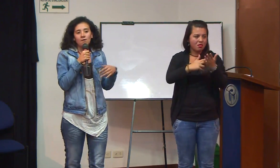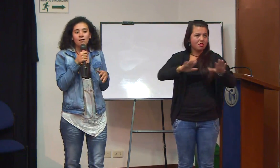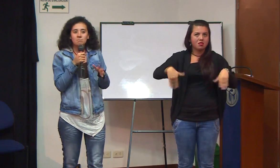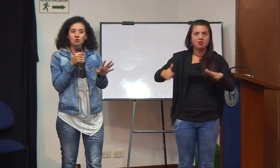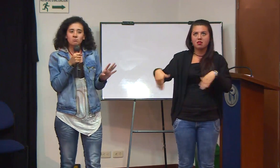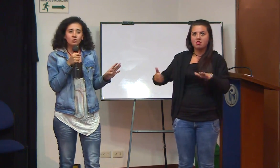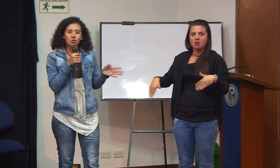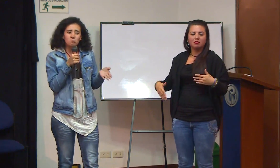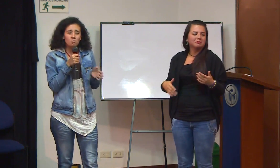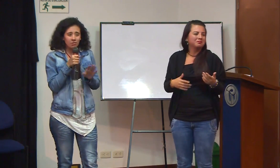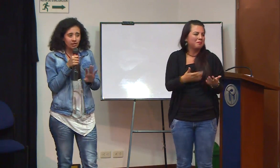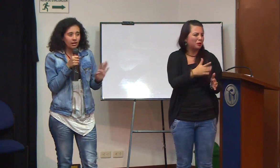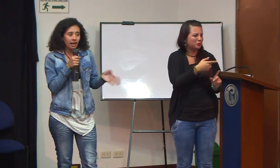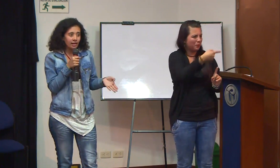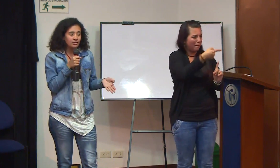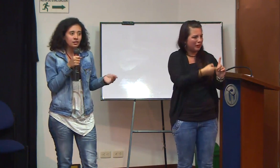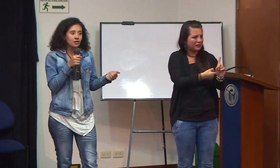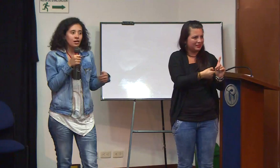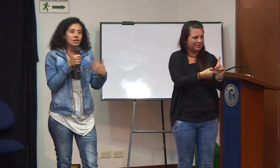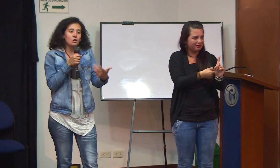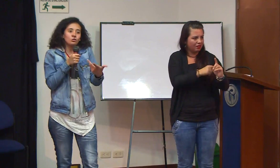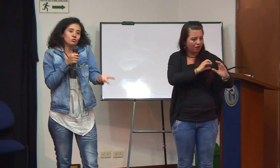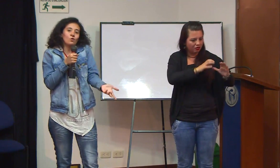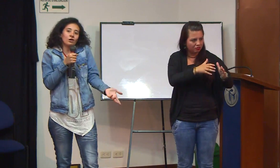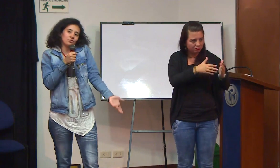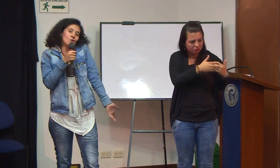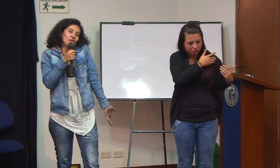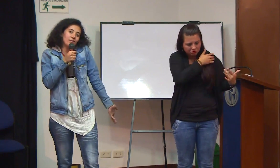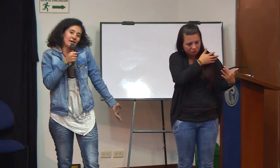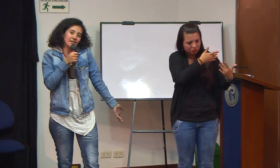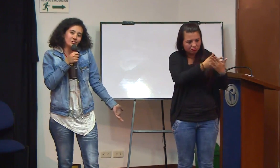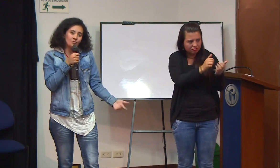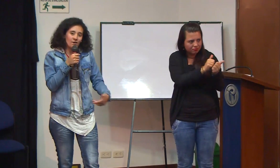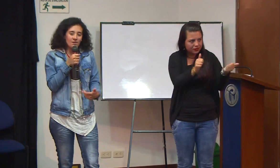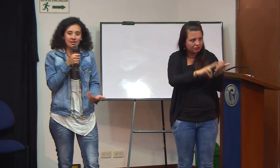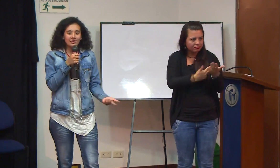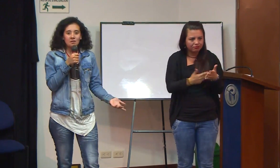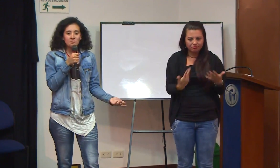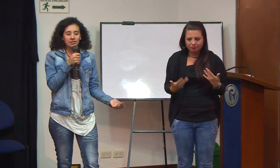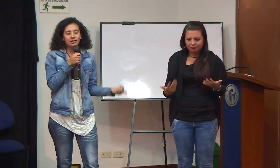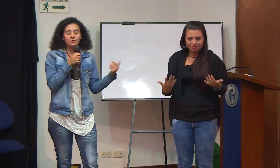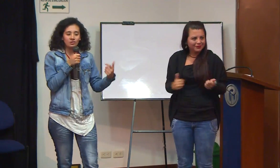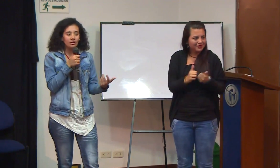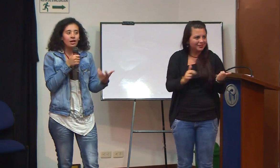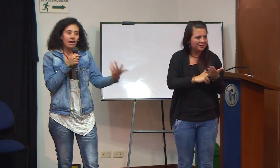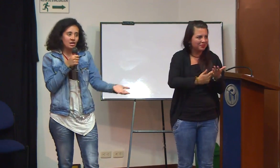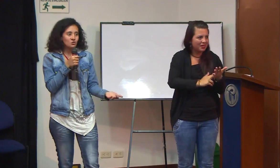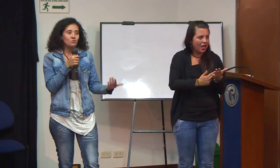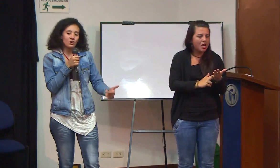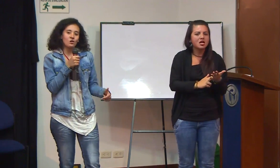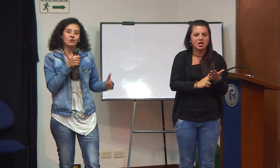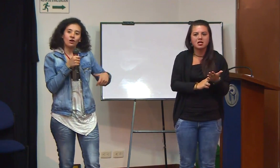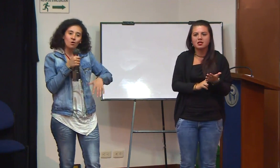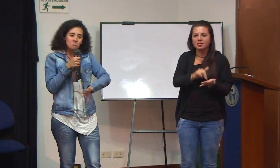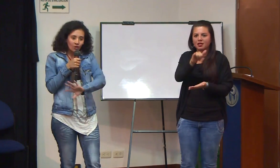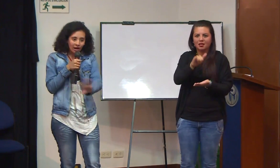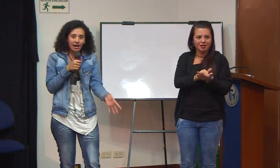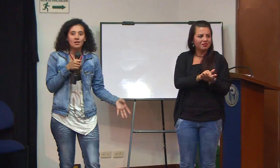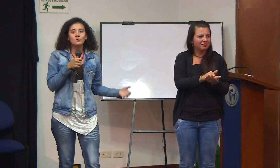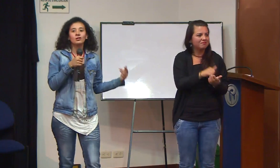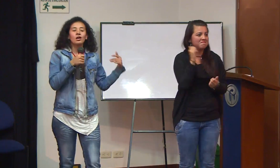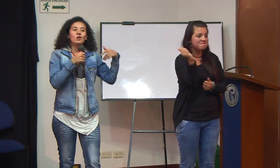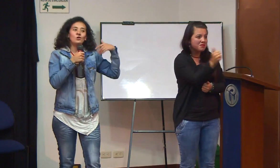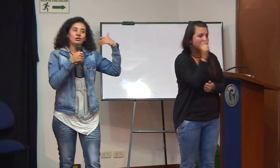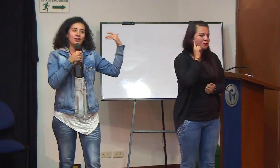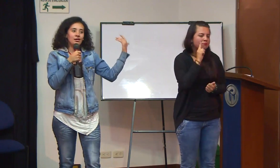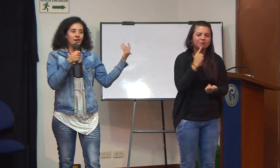Se llevaba más o menos como un mes de clases y no había intérpretes. Entonces, ellos fueron los que